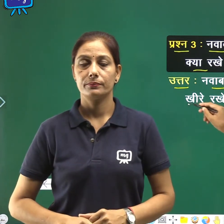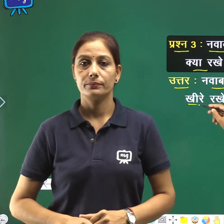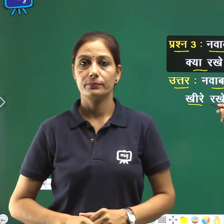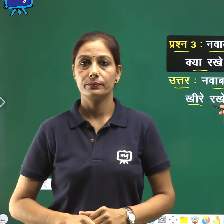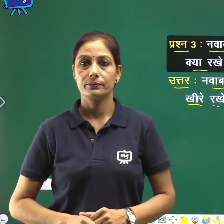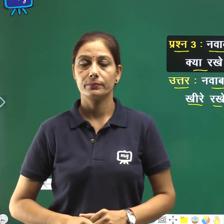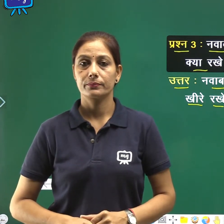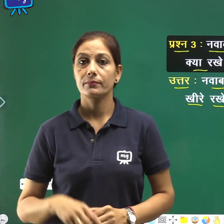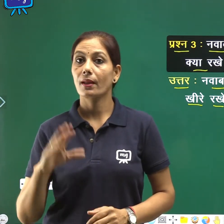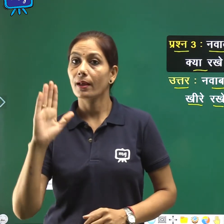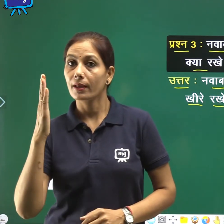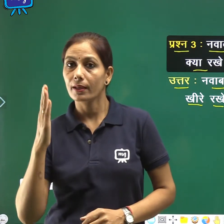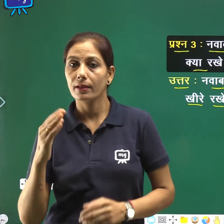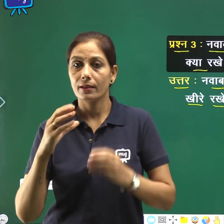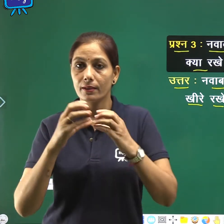खीरे रखे हुए थे।